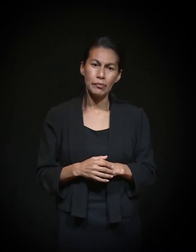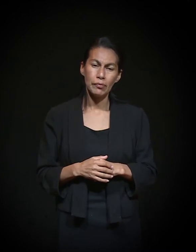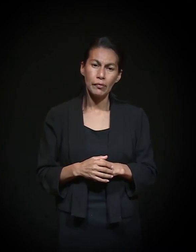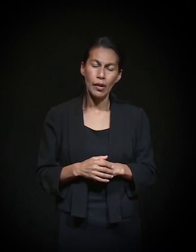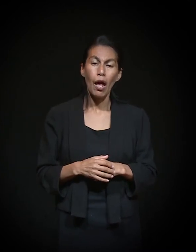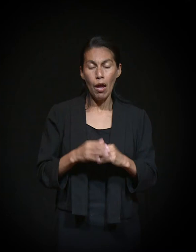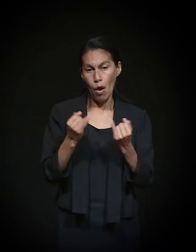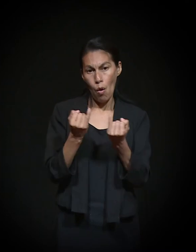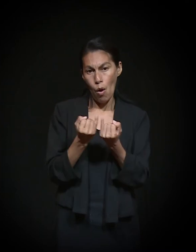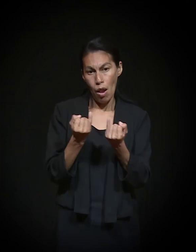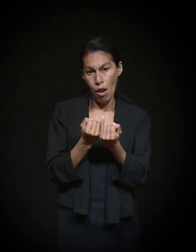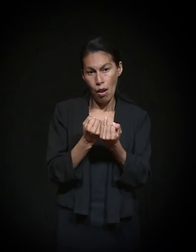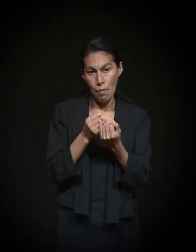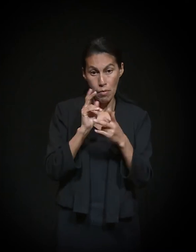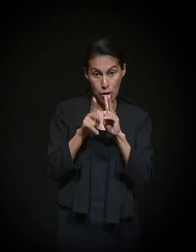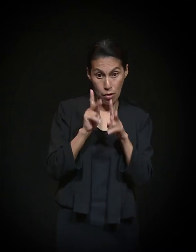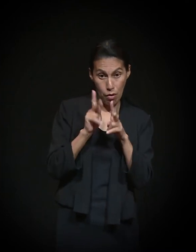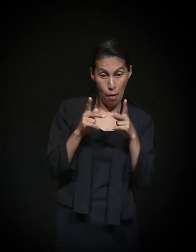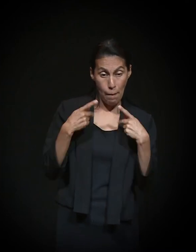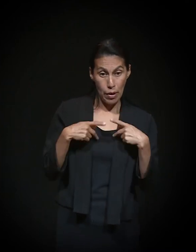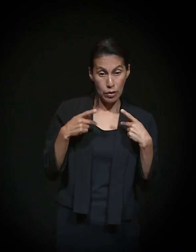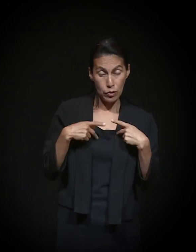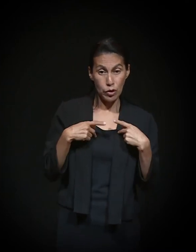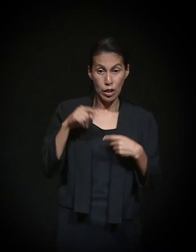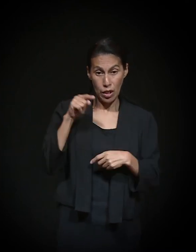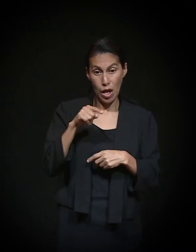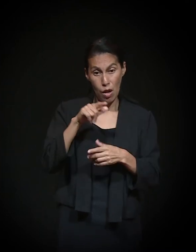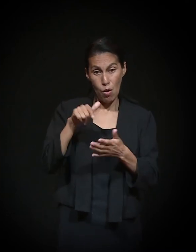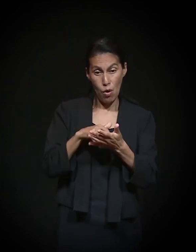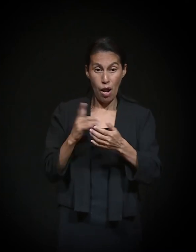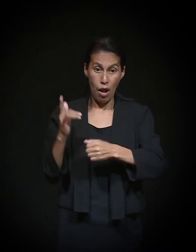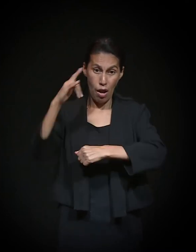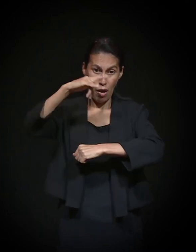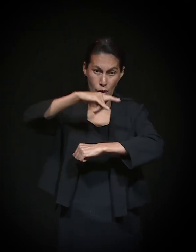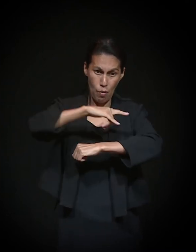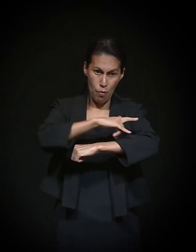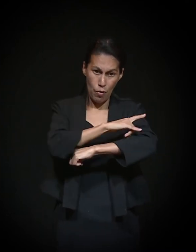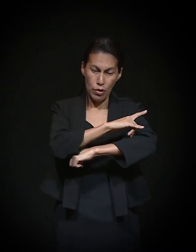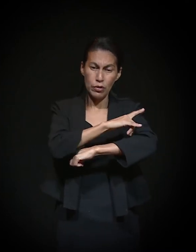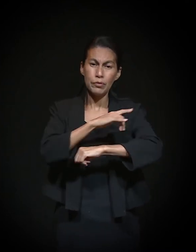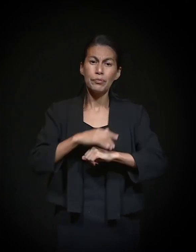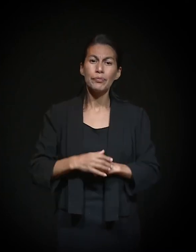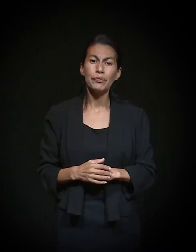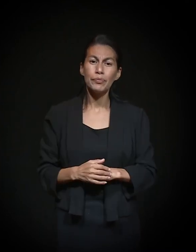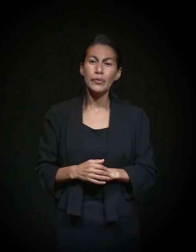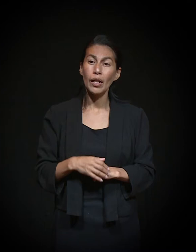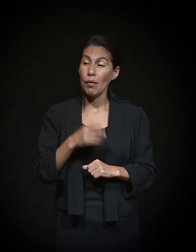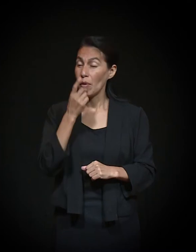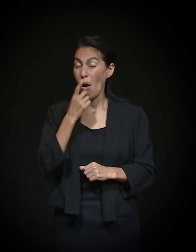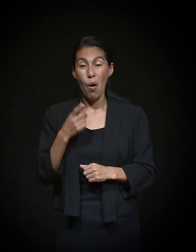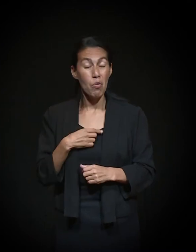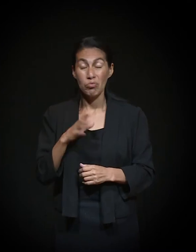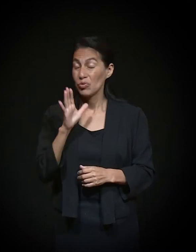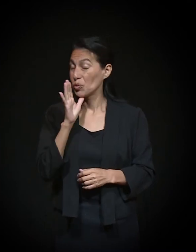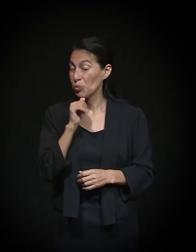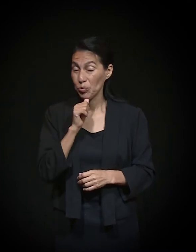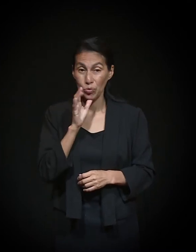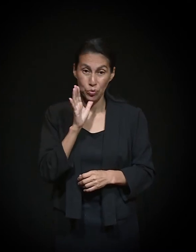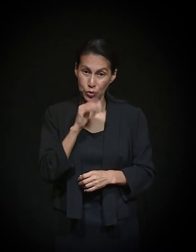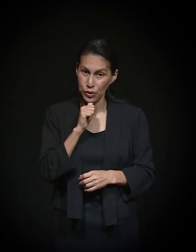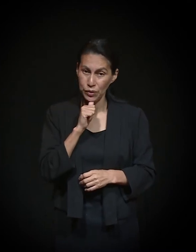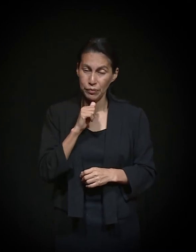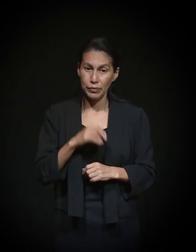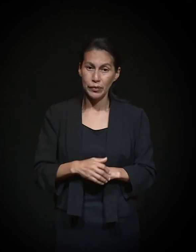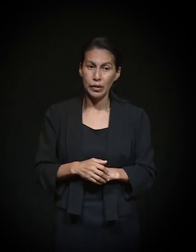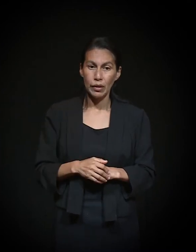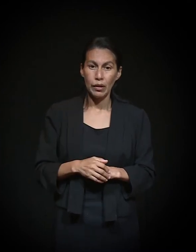Ya. También habló con personas que estaban en el aeropuerto. Y habían dicho que no podíamos. Entonces